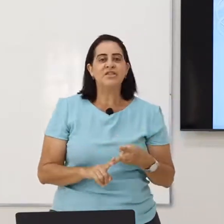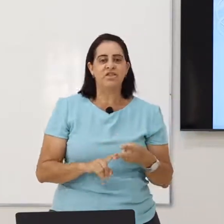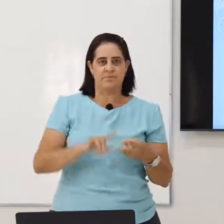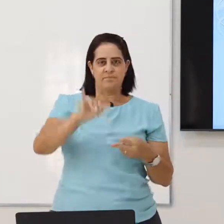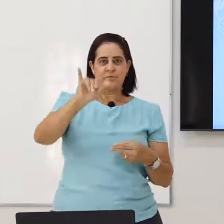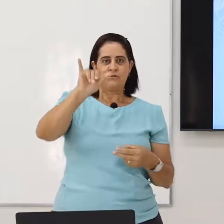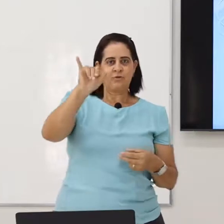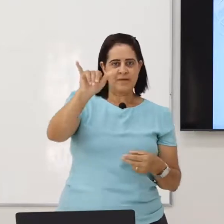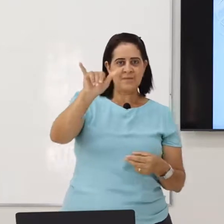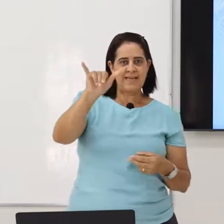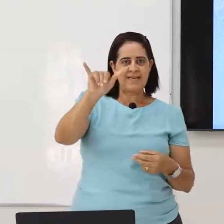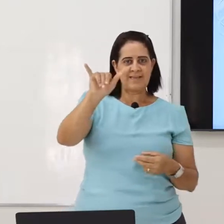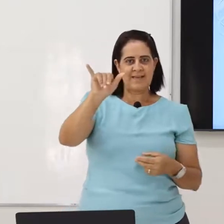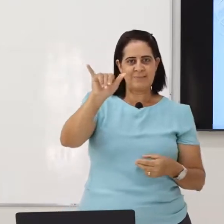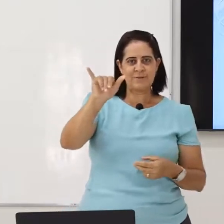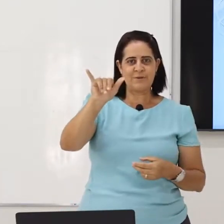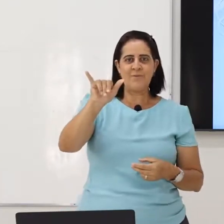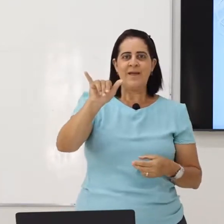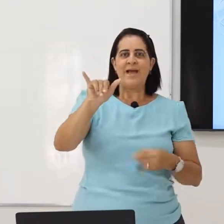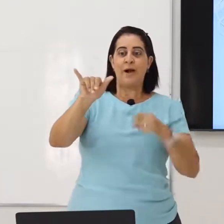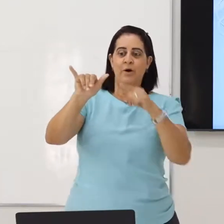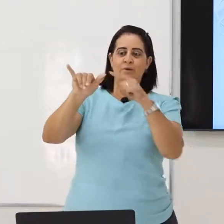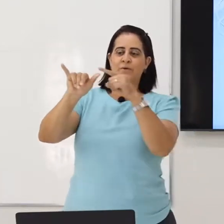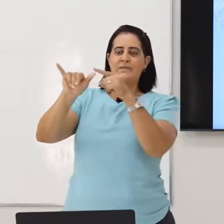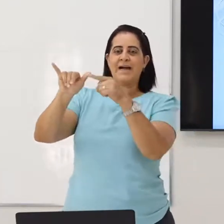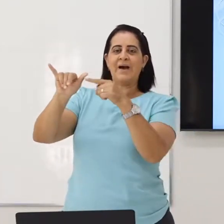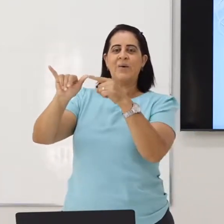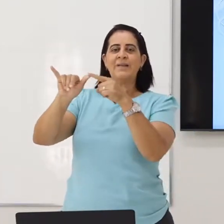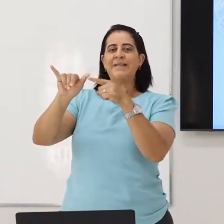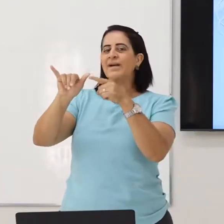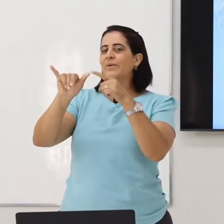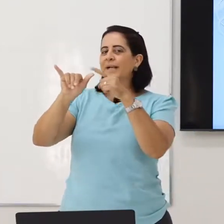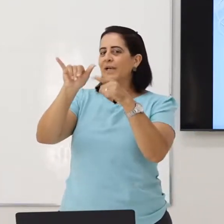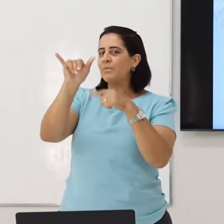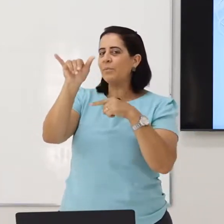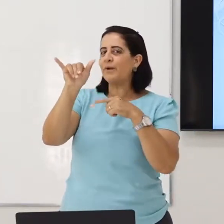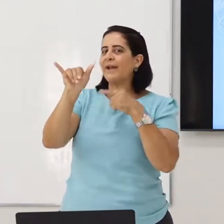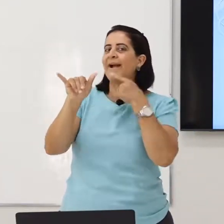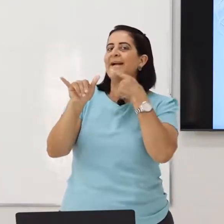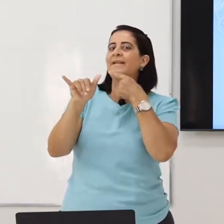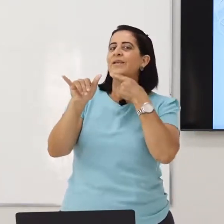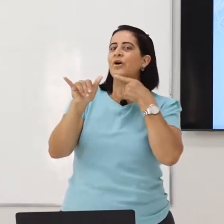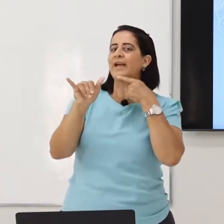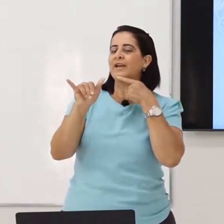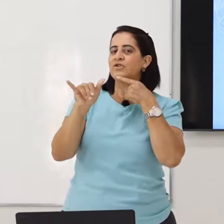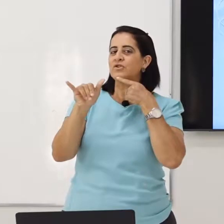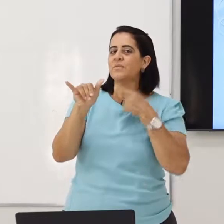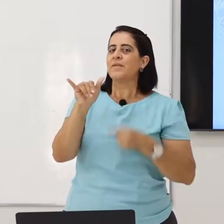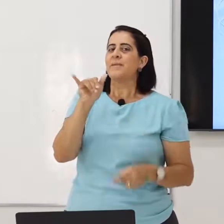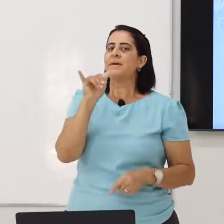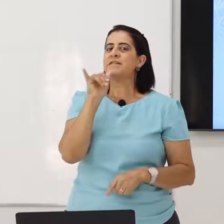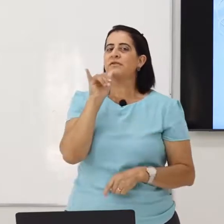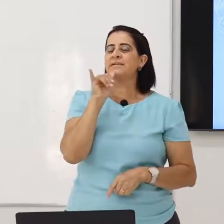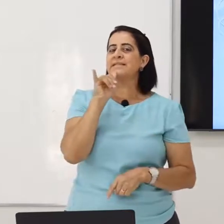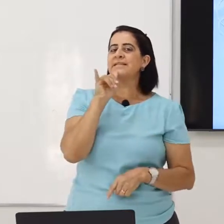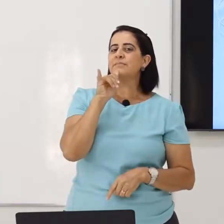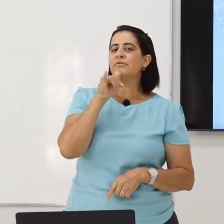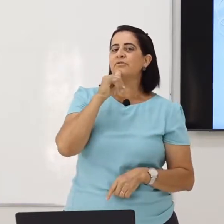triste. Voltamos à letra Y. Agora eu vou usar o dedão aqui, o meu polegar no queixo, mas eu vou fazer esse